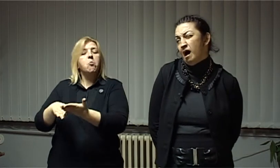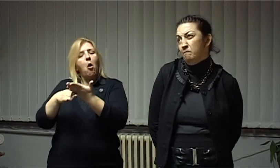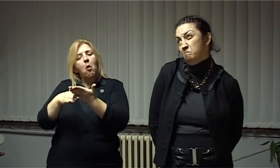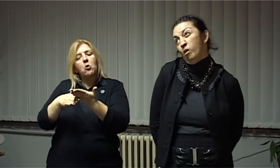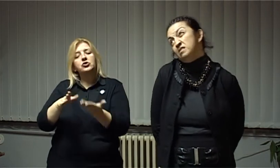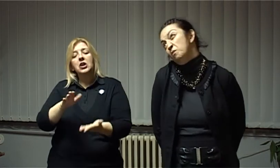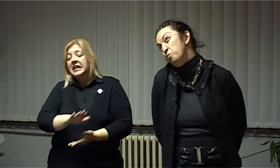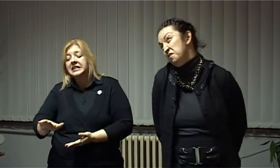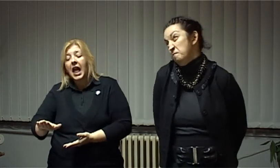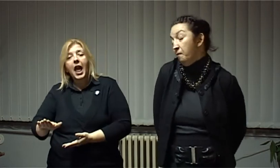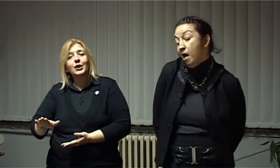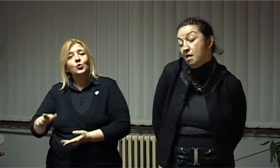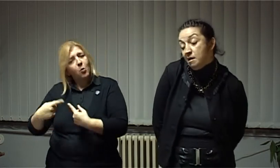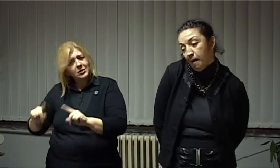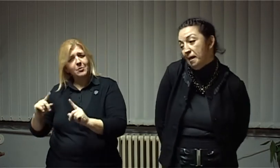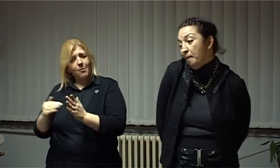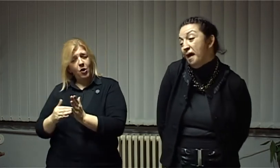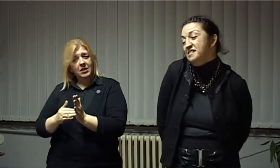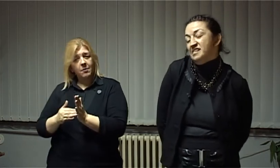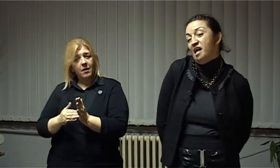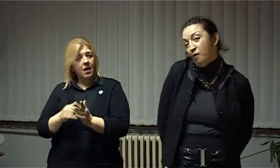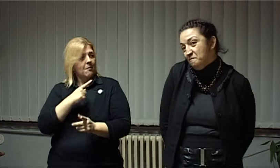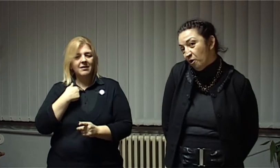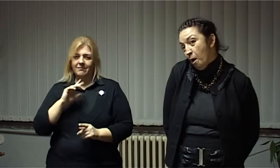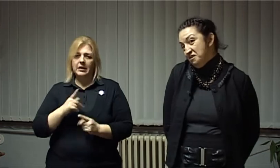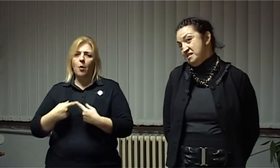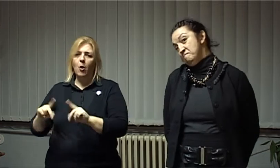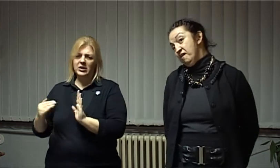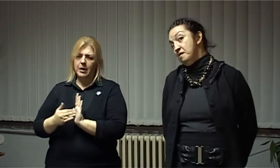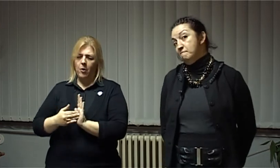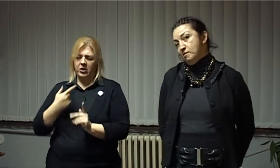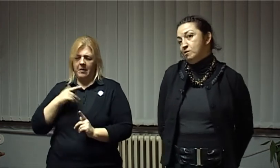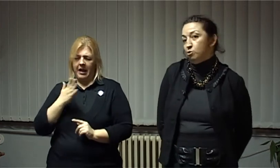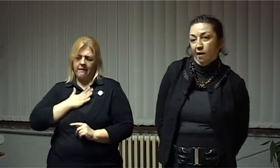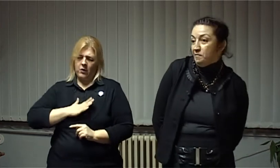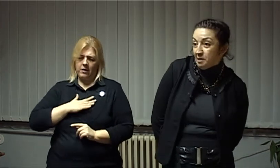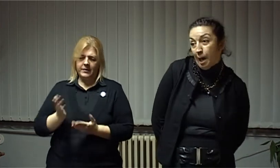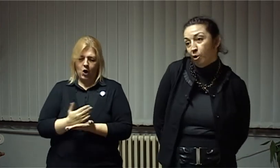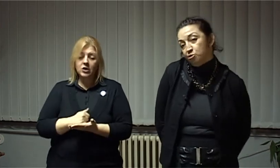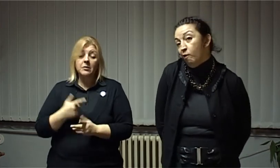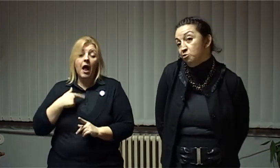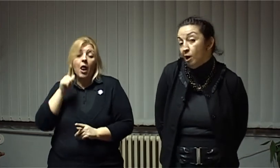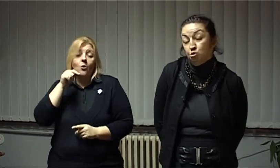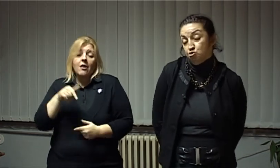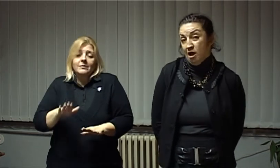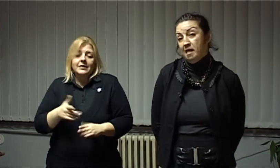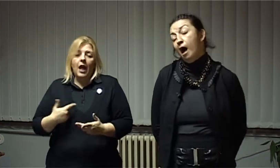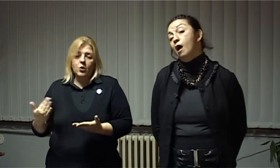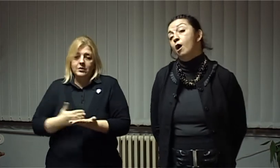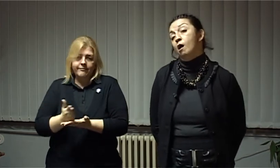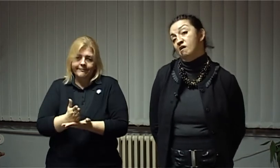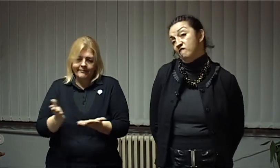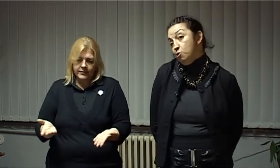deci sa posebnim potrebama. Mada ja taj izraz ne volim da koristim, ali uglavnom se tako zovu ta